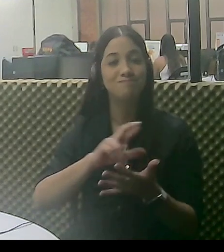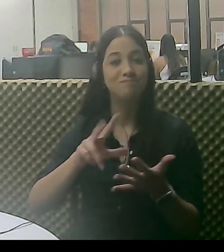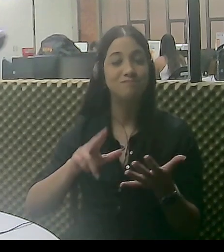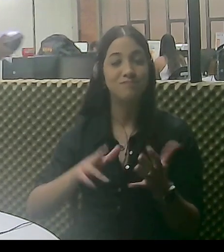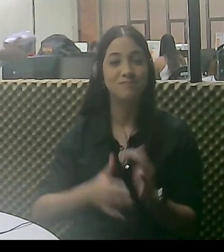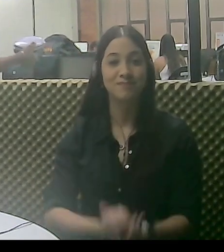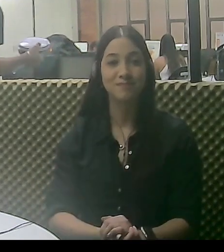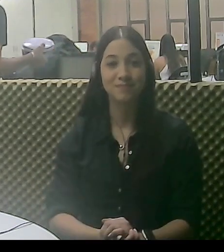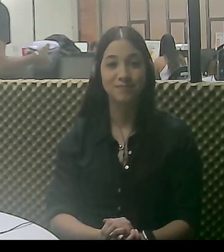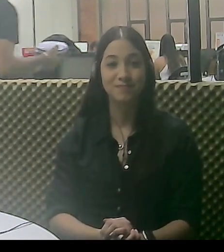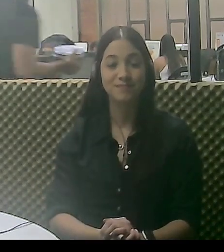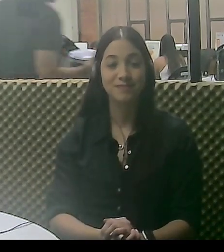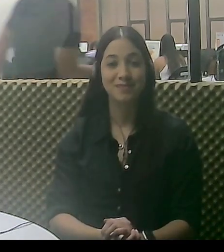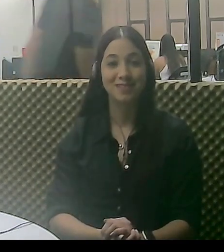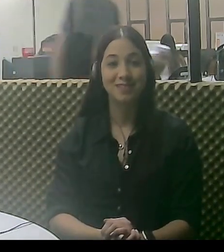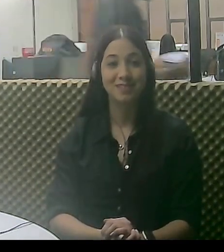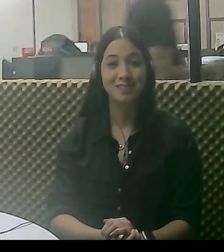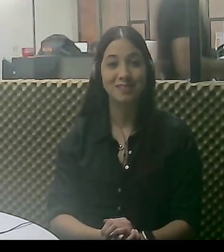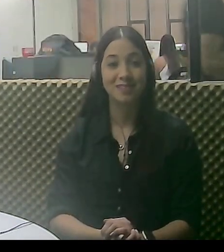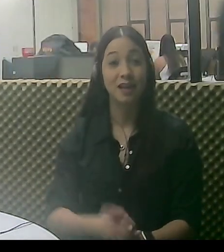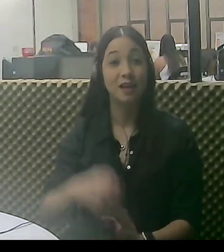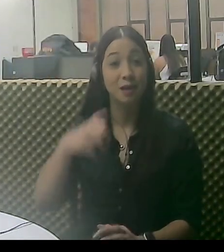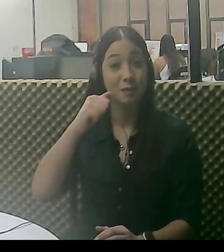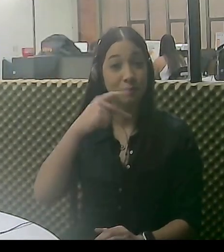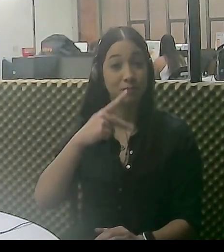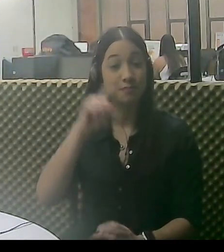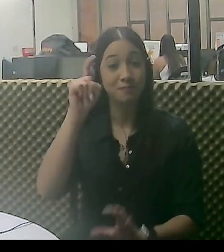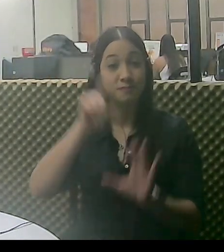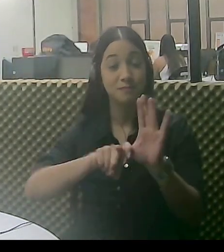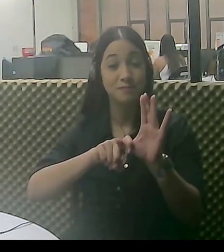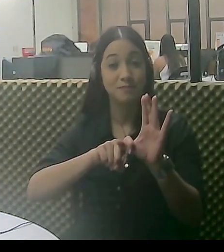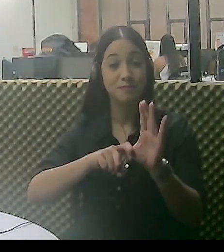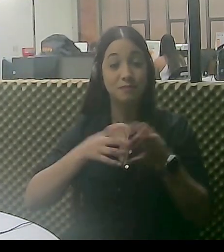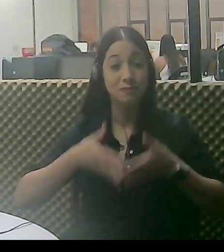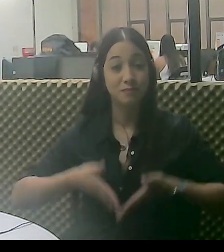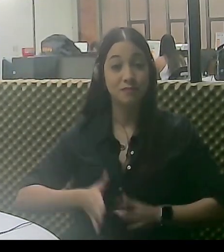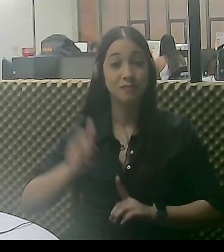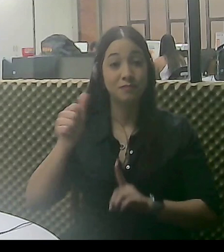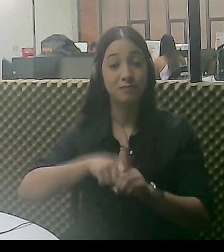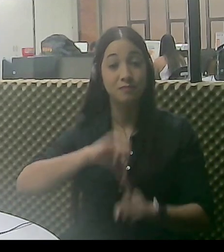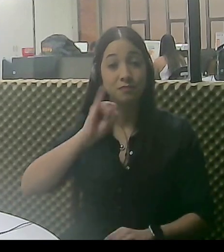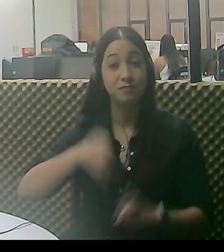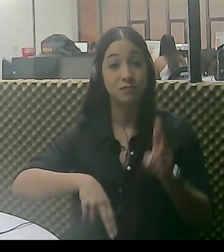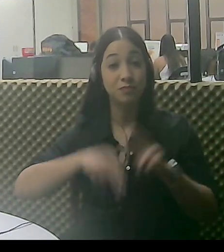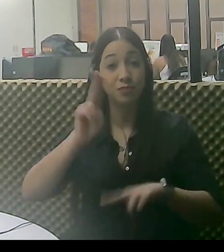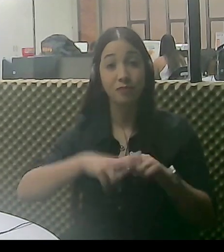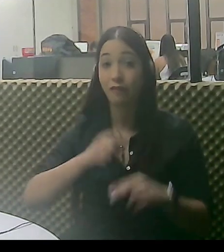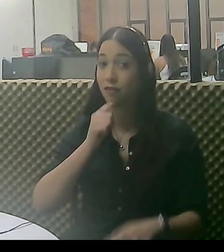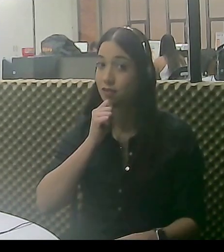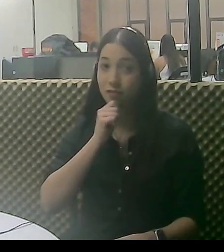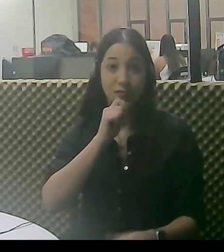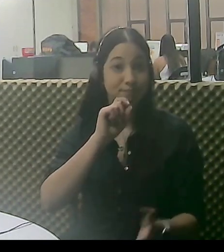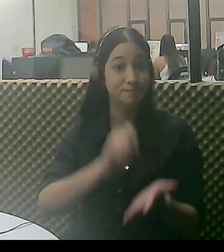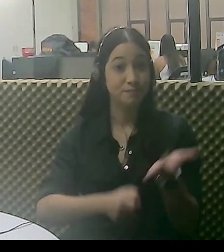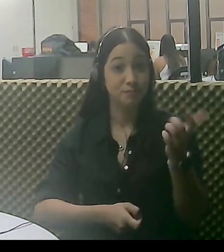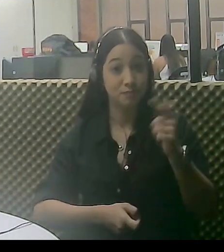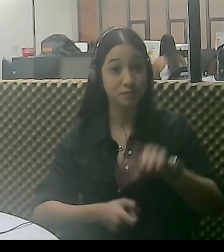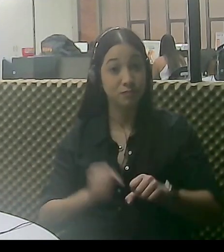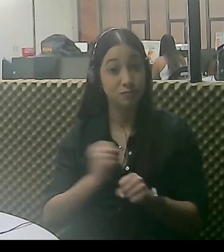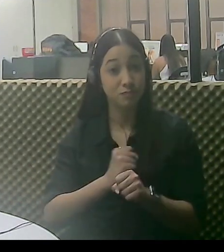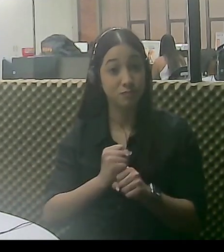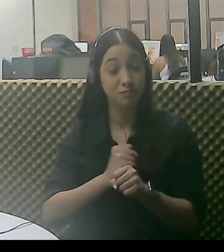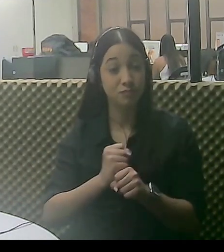outros. Para os aposentados e pensionistas nascidos em junho que ainda não fizeram recadastramento